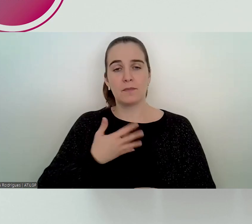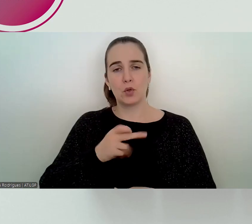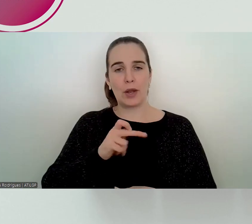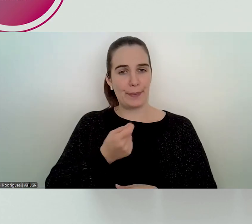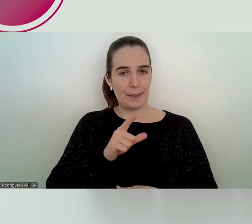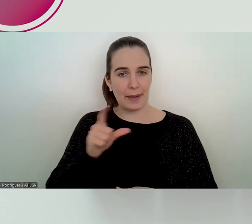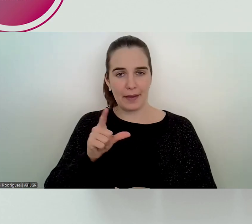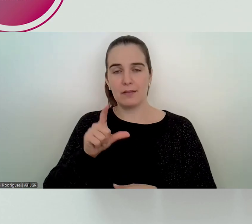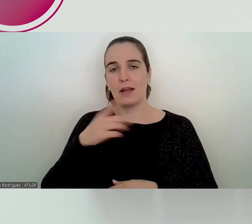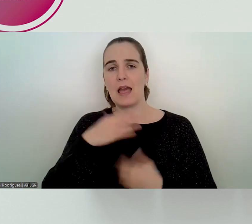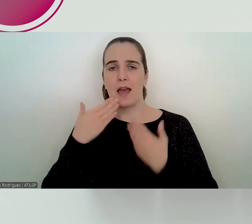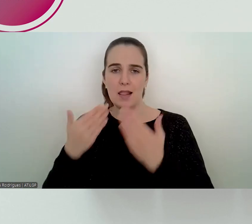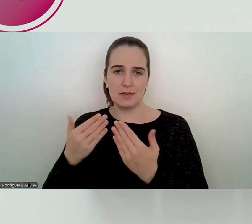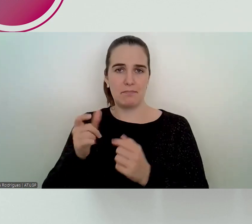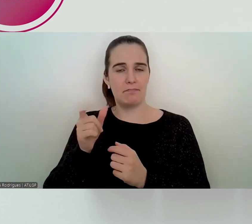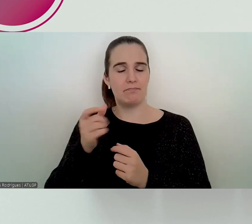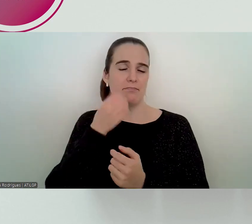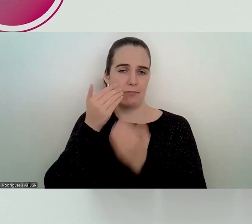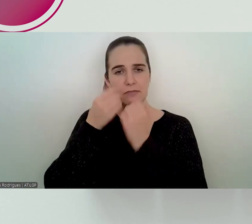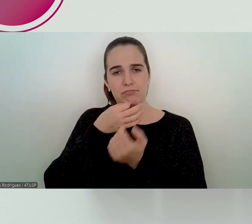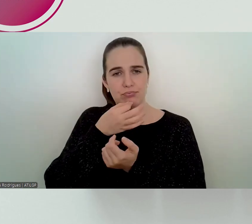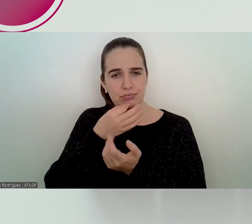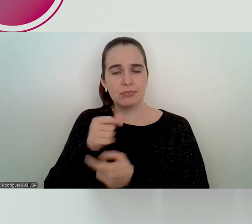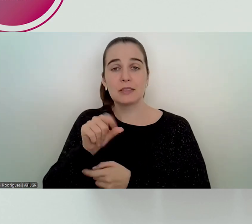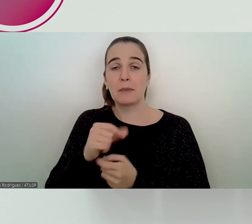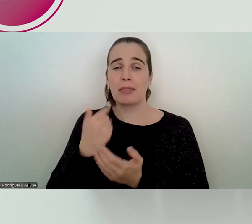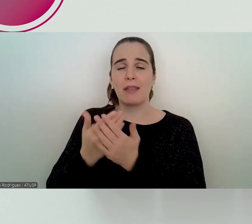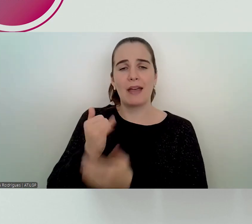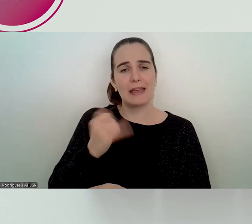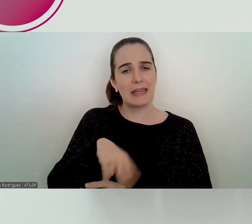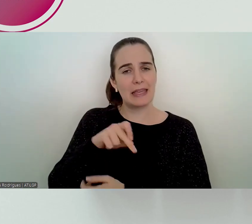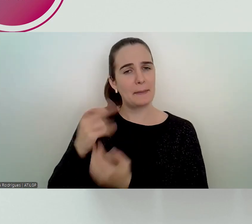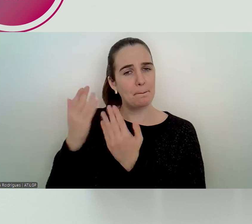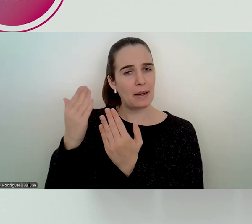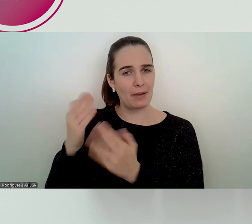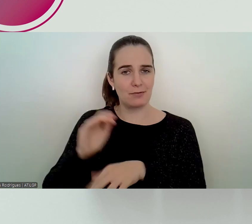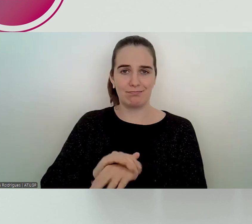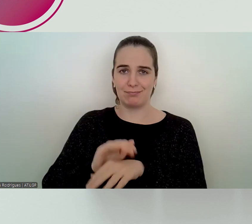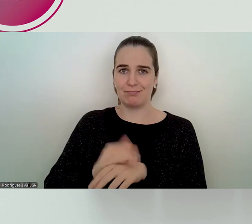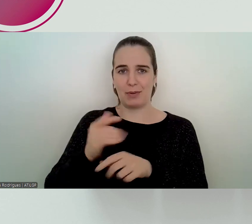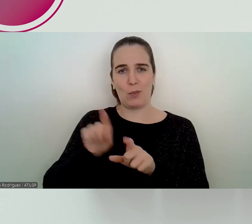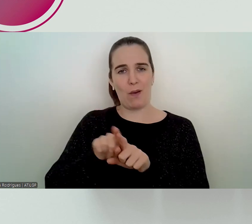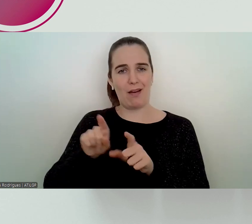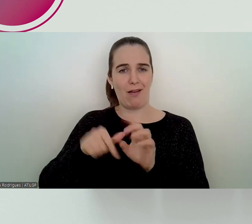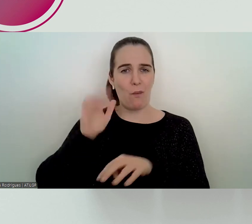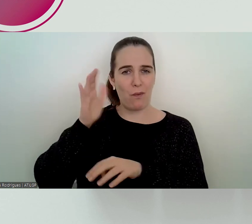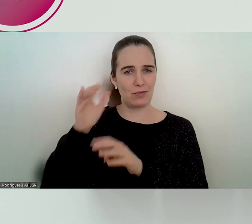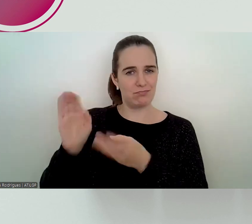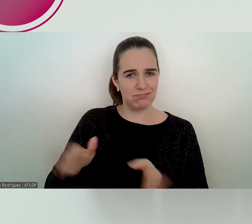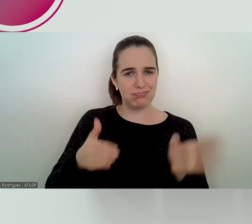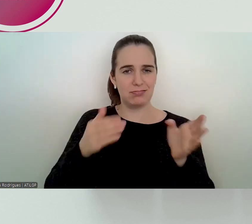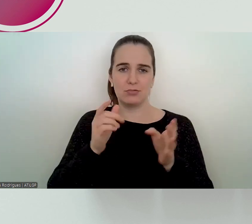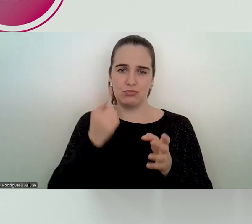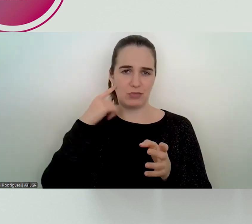Carreira, agradecer as suas palavras e felicitar o INA, no fundo, por este ciclo de